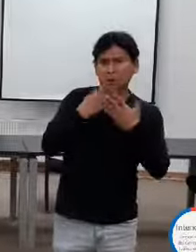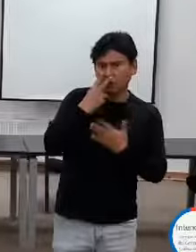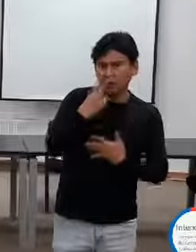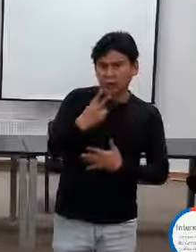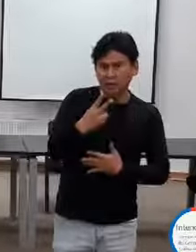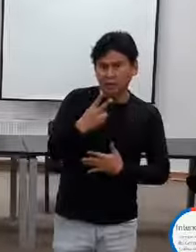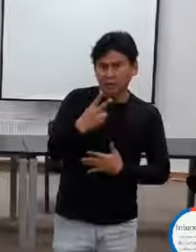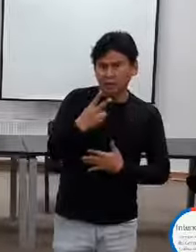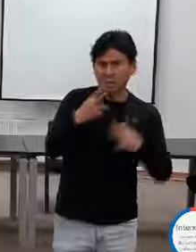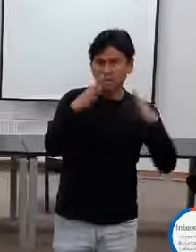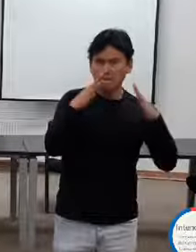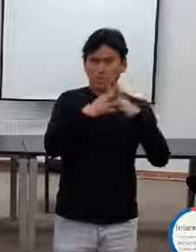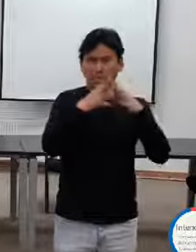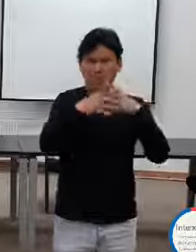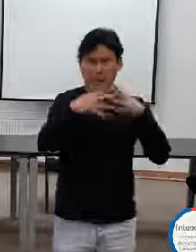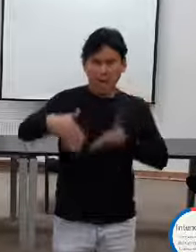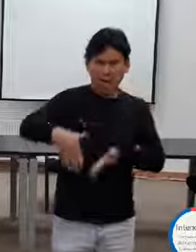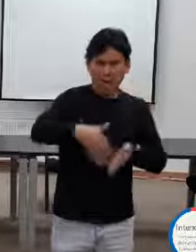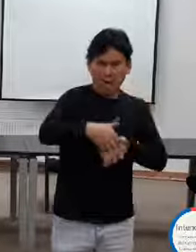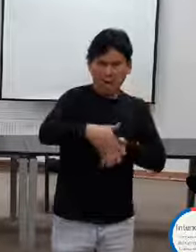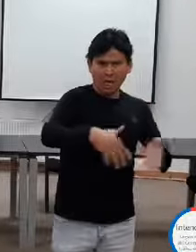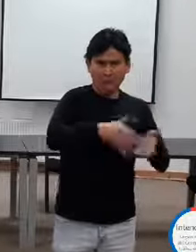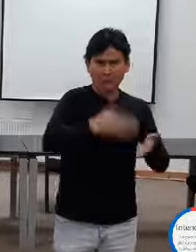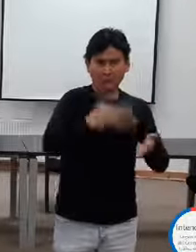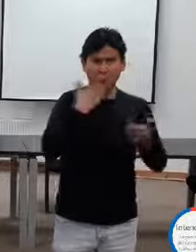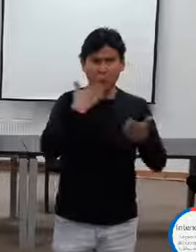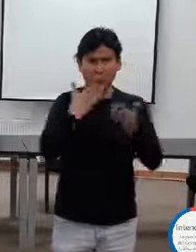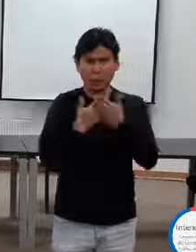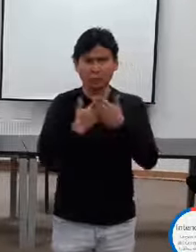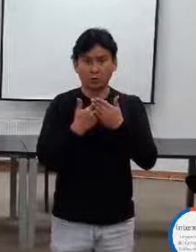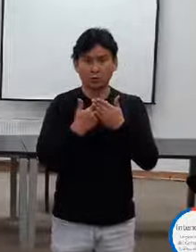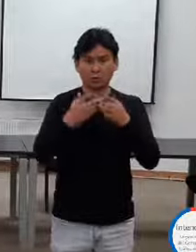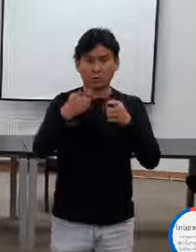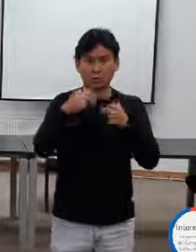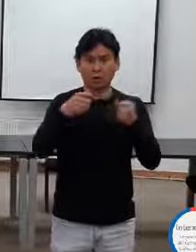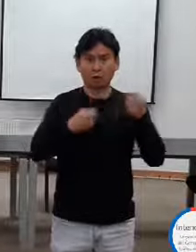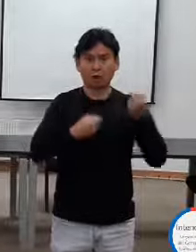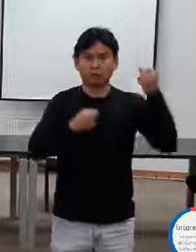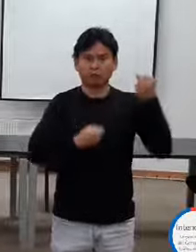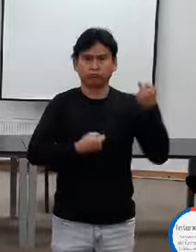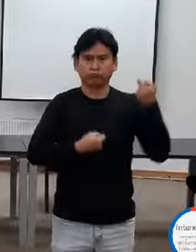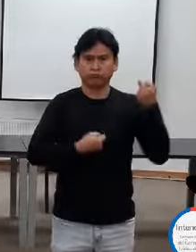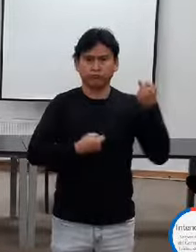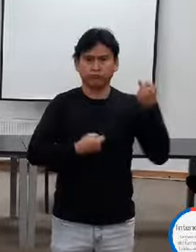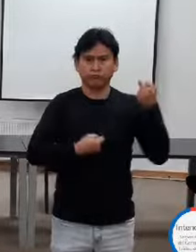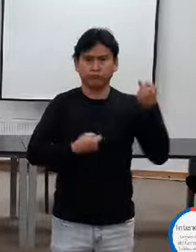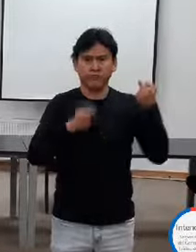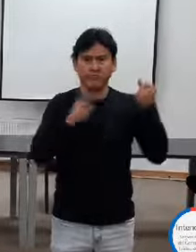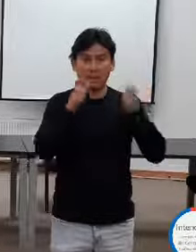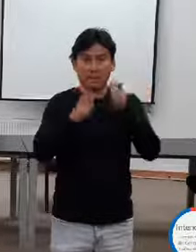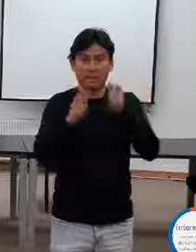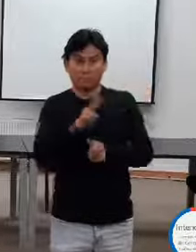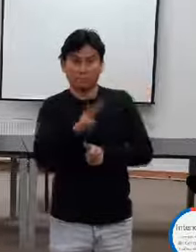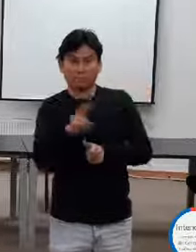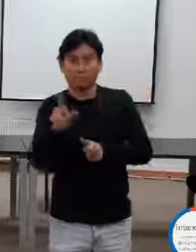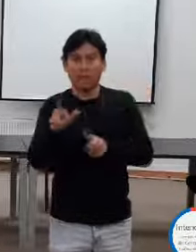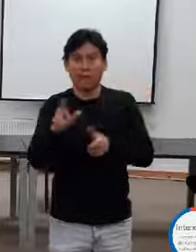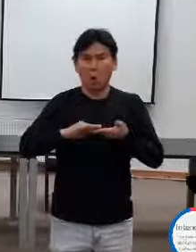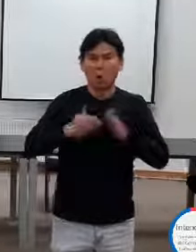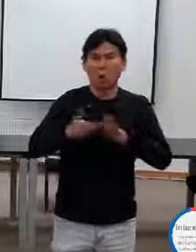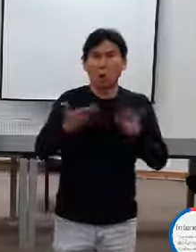de militares en la calle, pero cuando estos militares se encuentran con su armamento de servicio. Para explicarle un poco a la